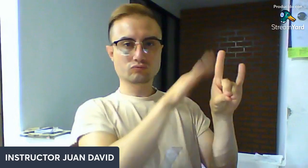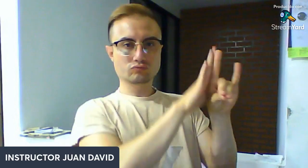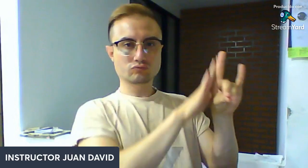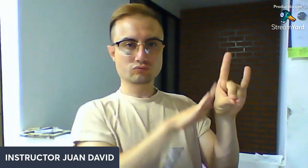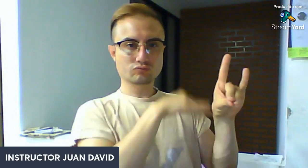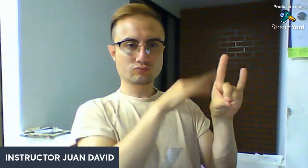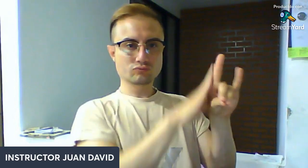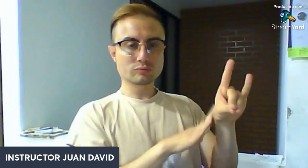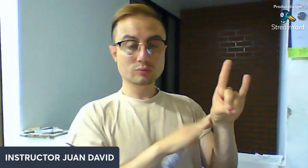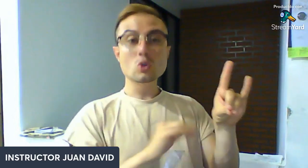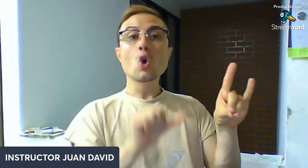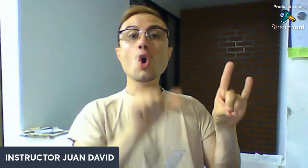Doméstico.